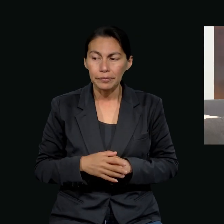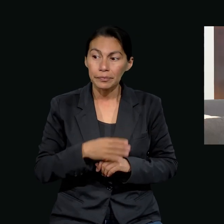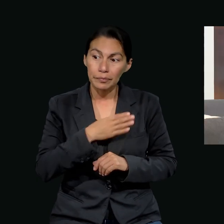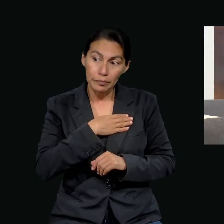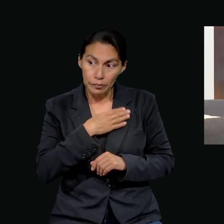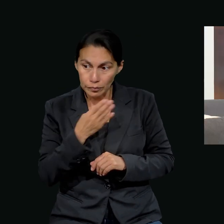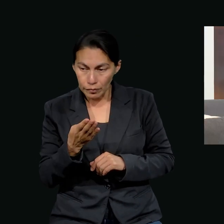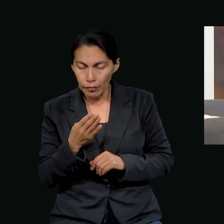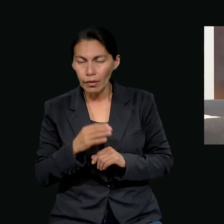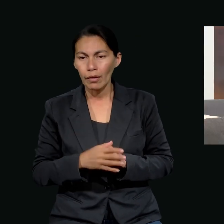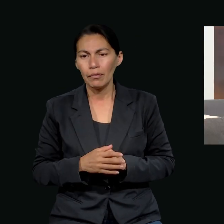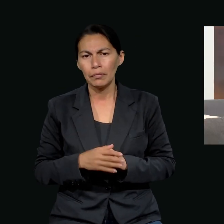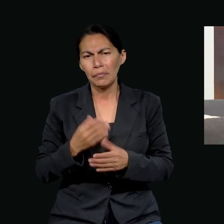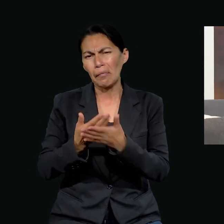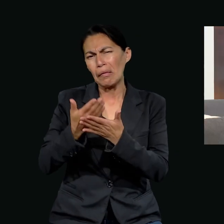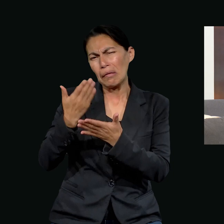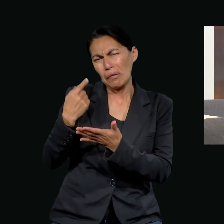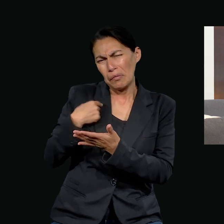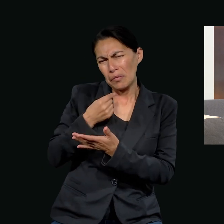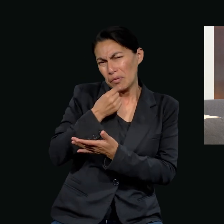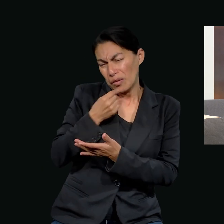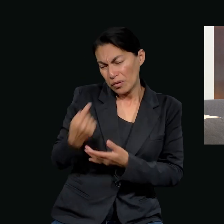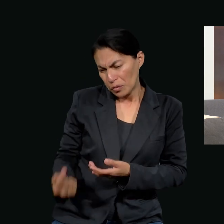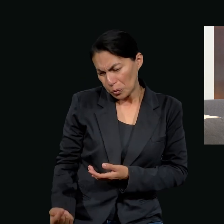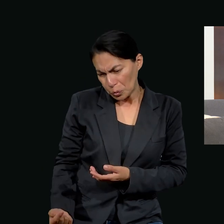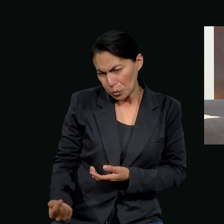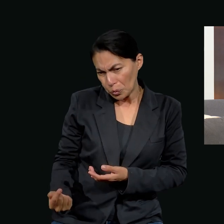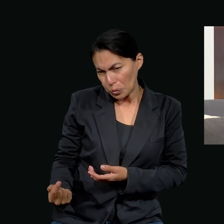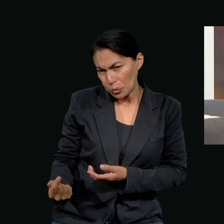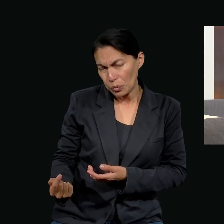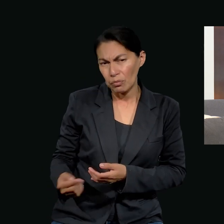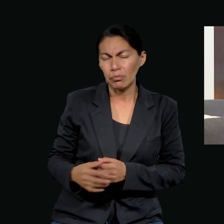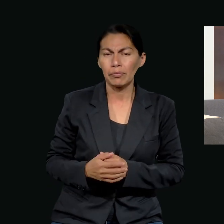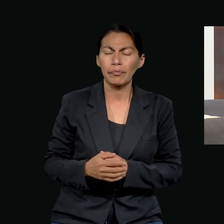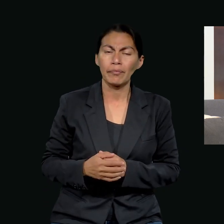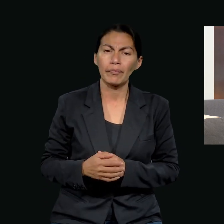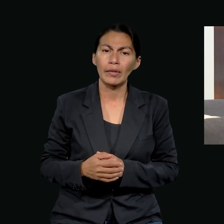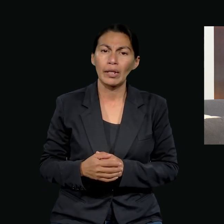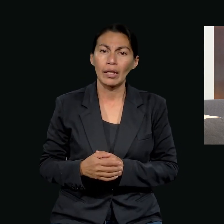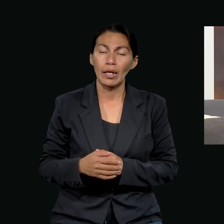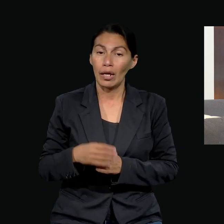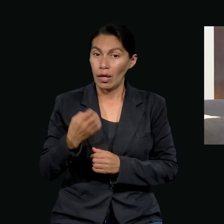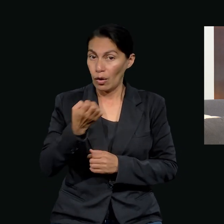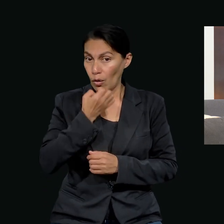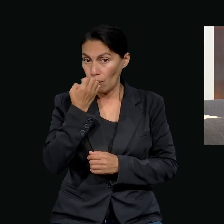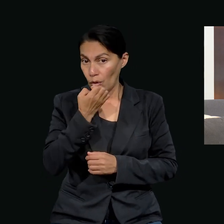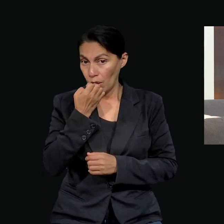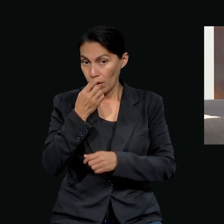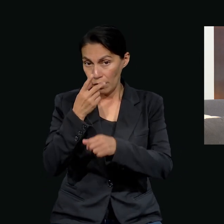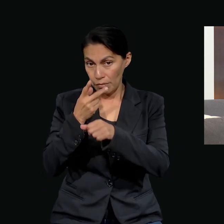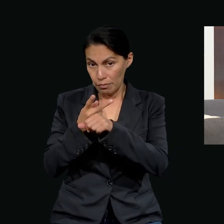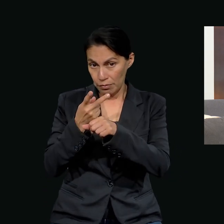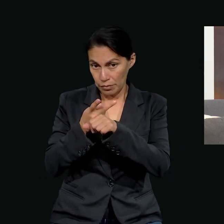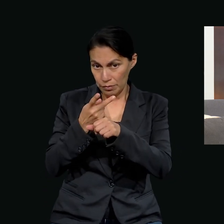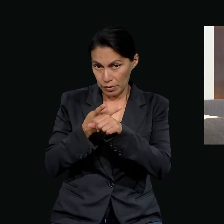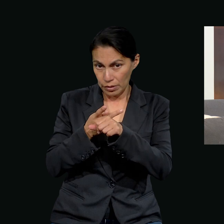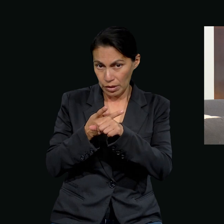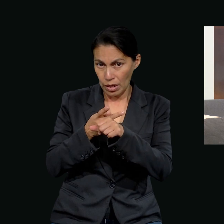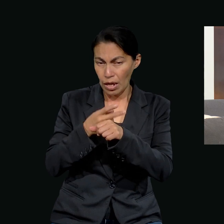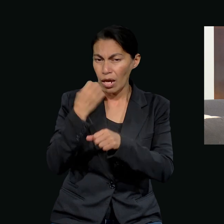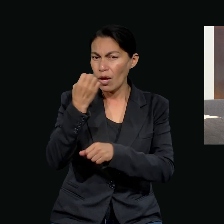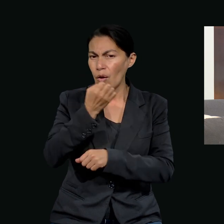Bueno, desde muy niño, la enseñanza primaria que yo recibí